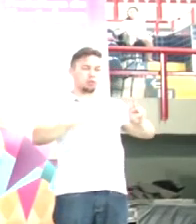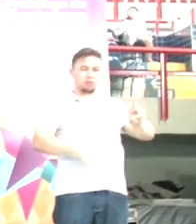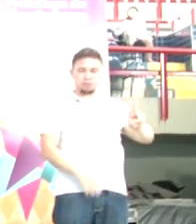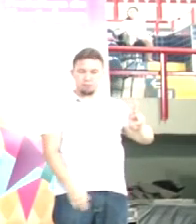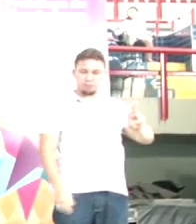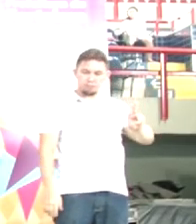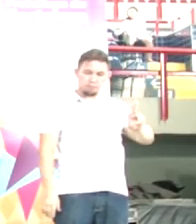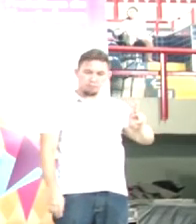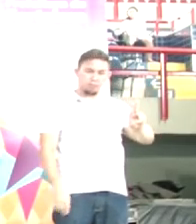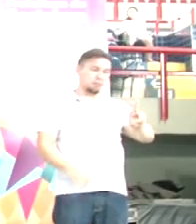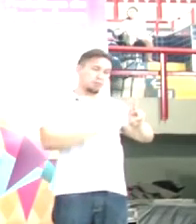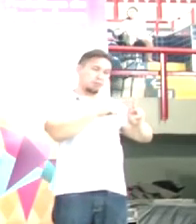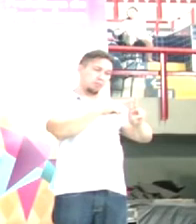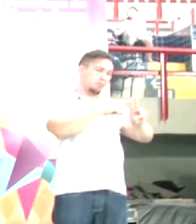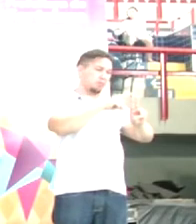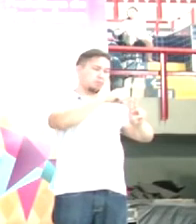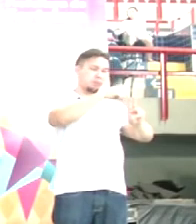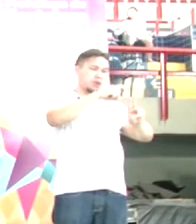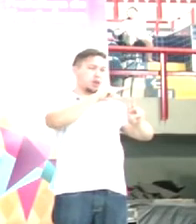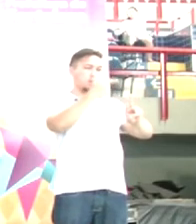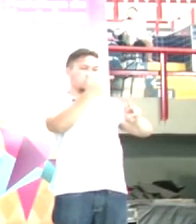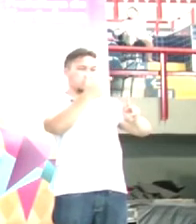fórmula. πr ao quadrado,